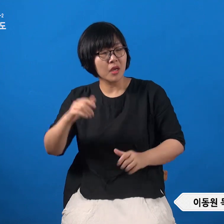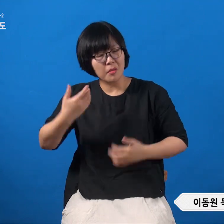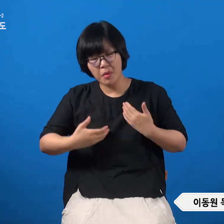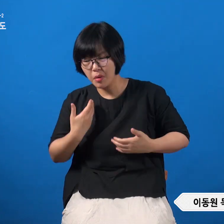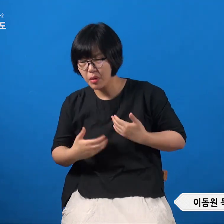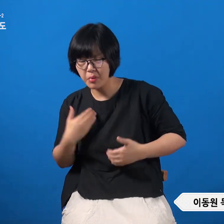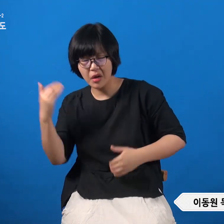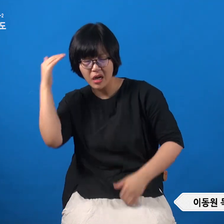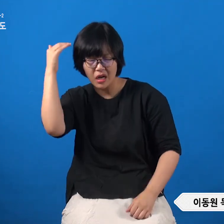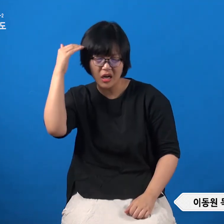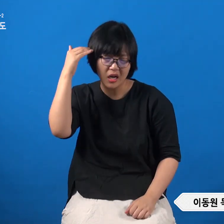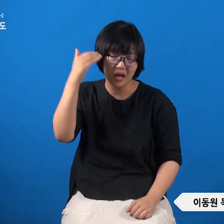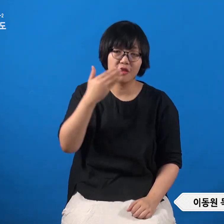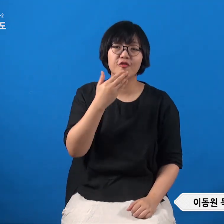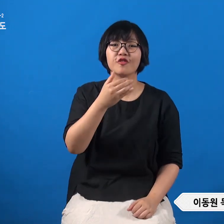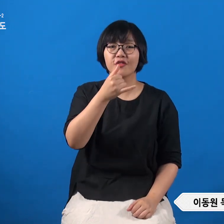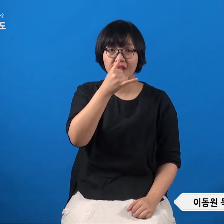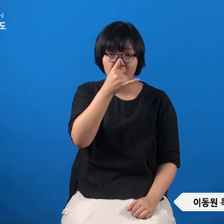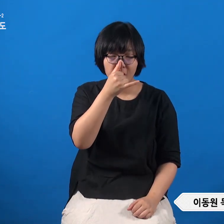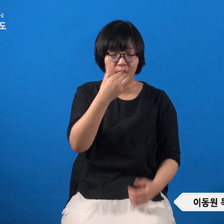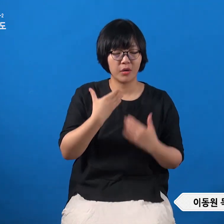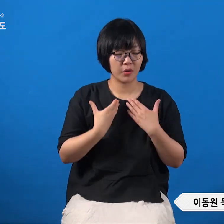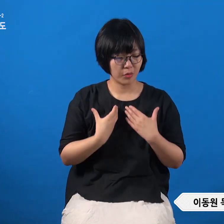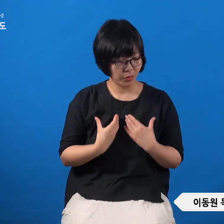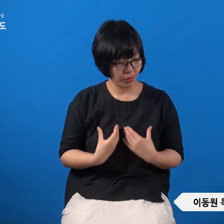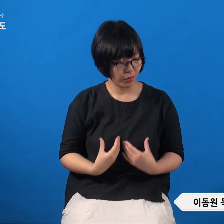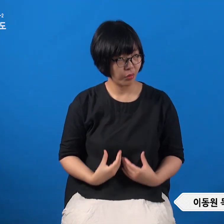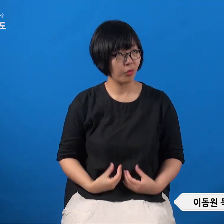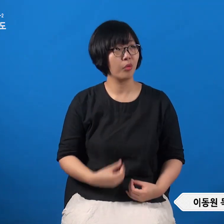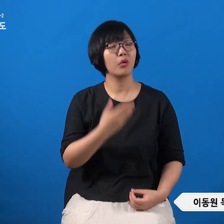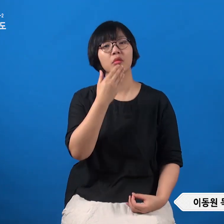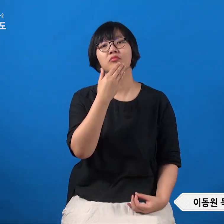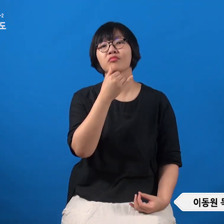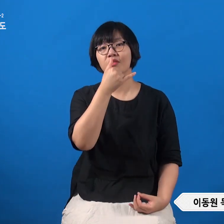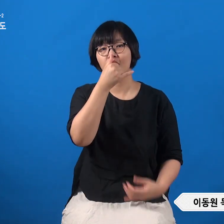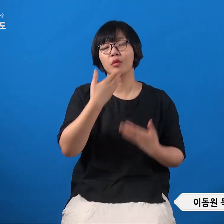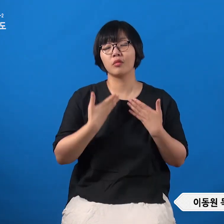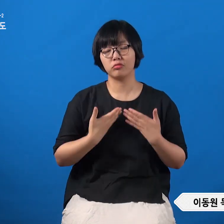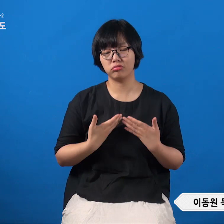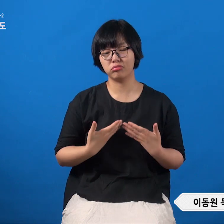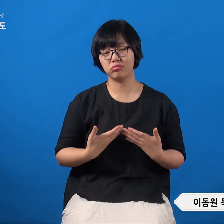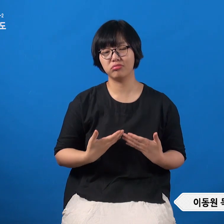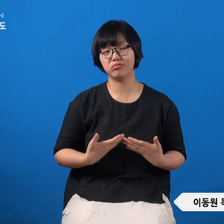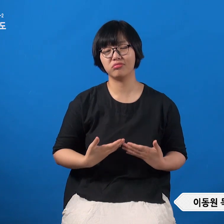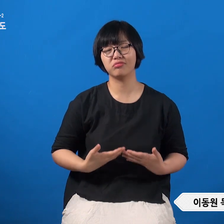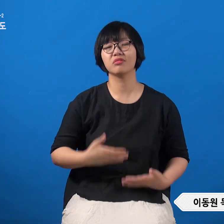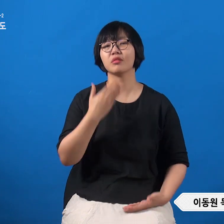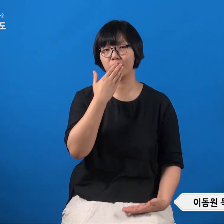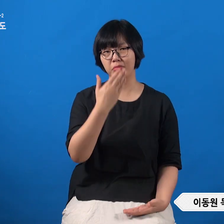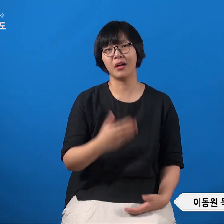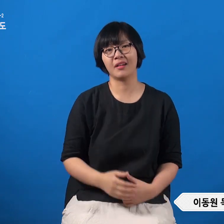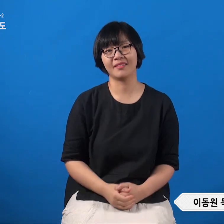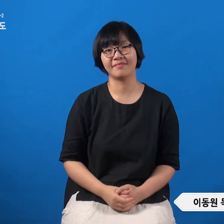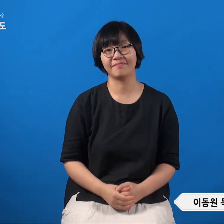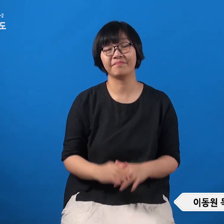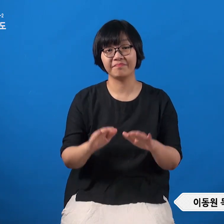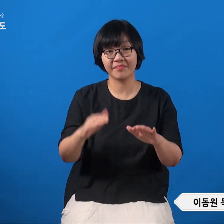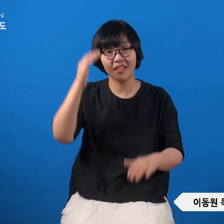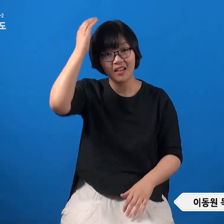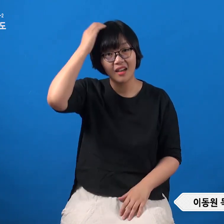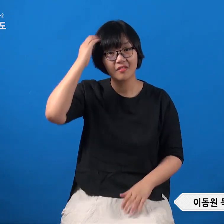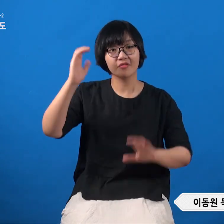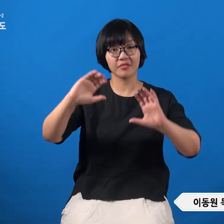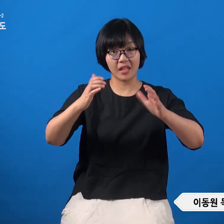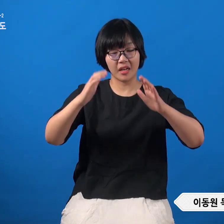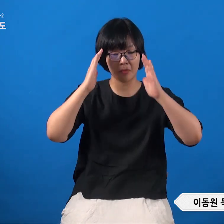자, 오랫동안 우리가 살고 있는 우리들의 삶의 주거지인 한반도, 이 땅을